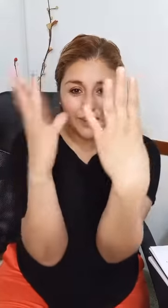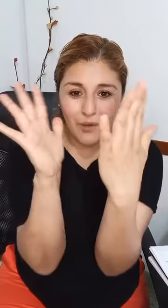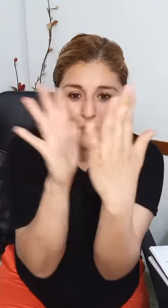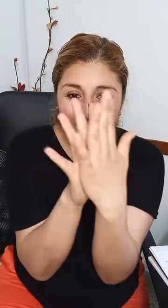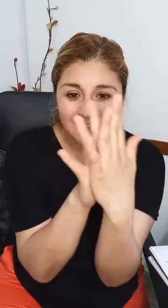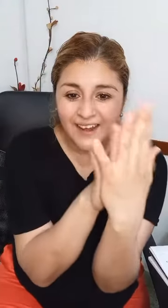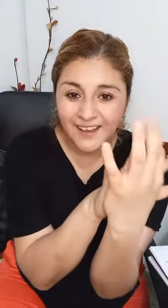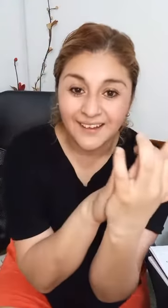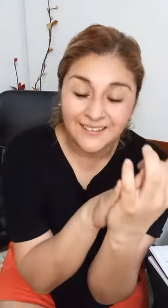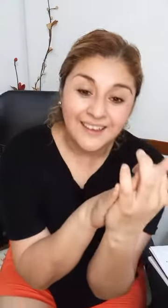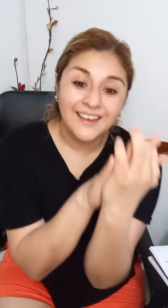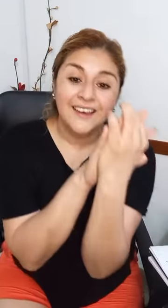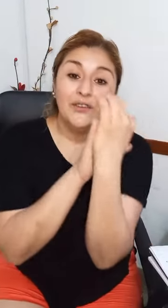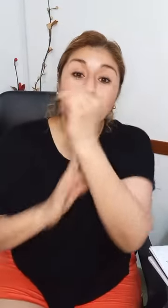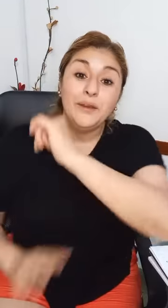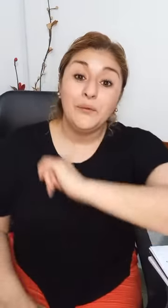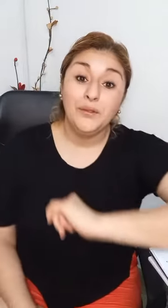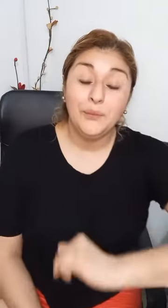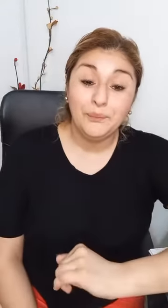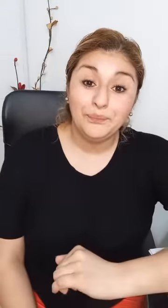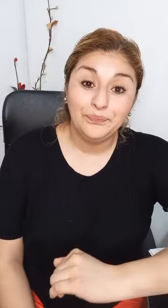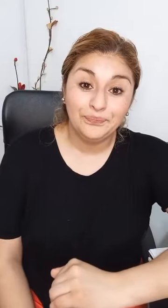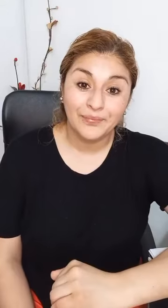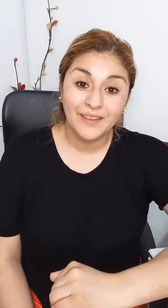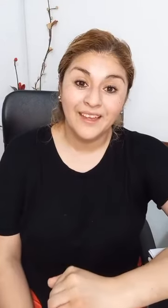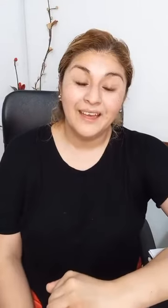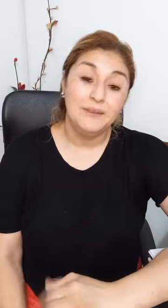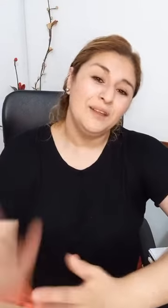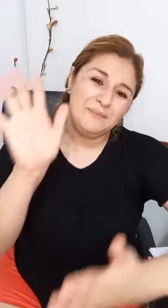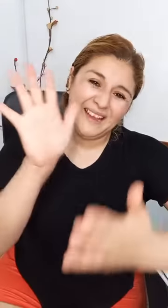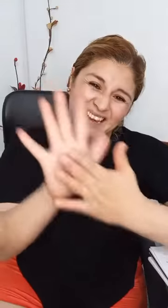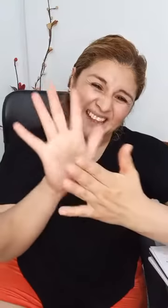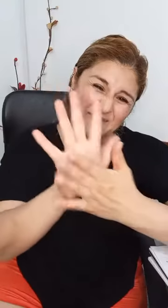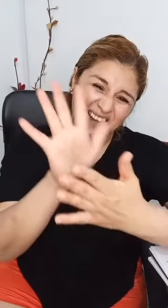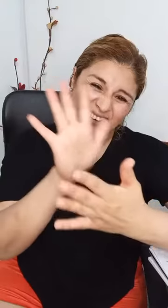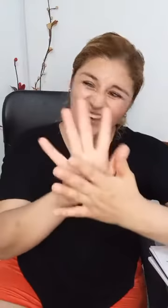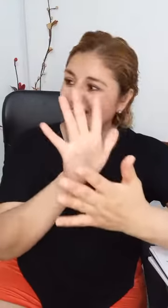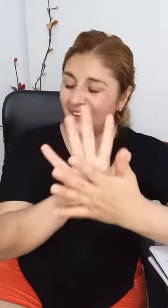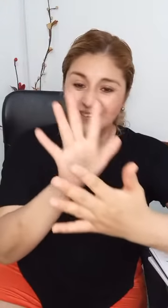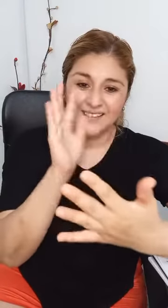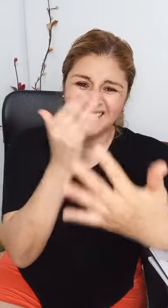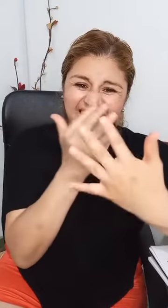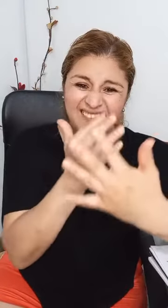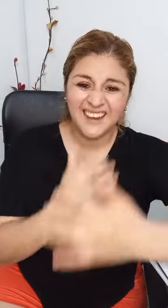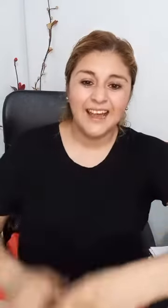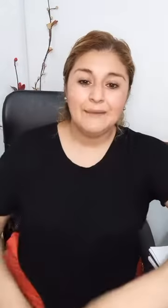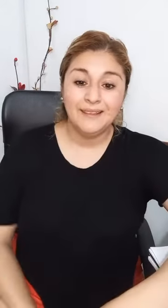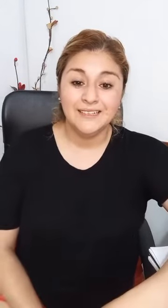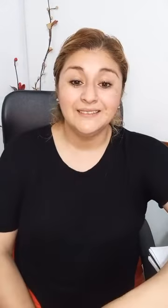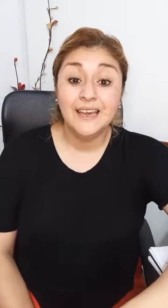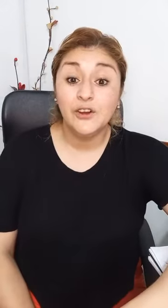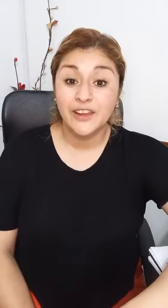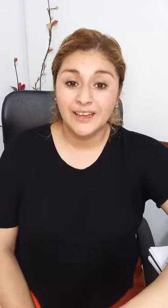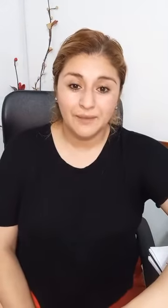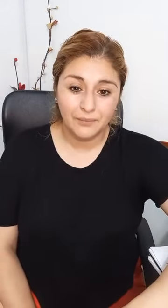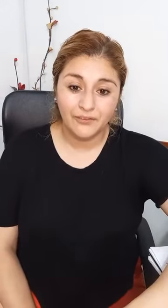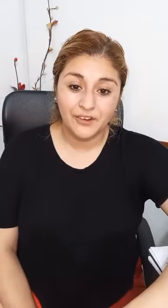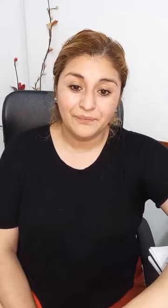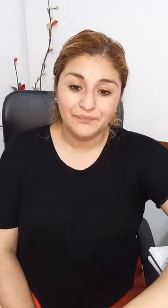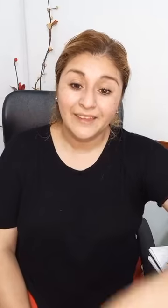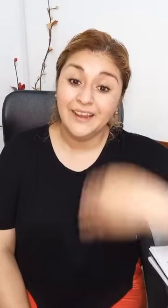quedo así como muy cerca. No es por una cuestión visuales más que nada para que no quede tan cerca de la pantalla. Así que,